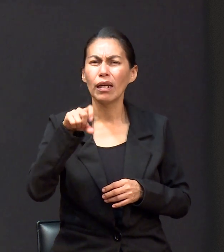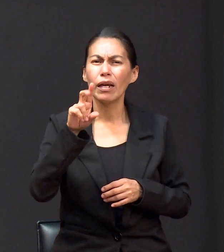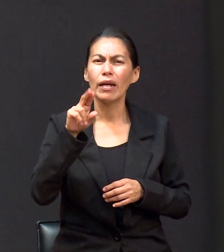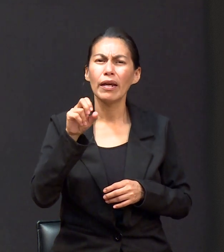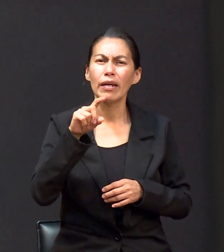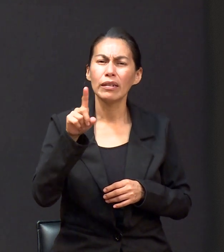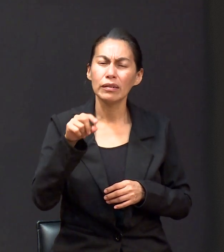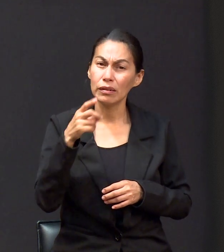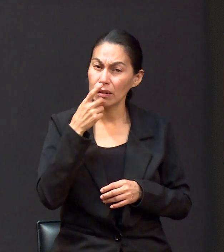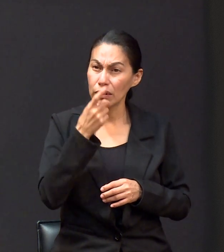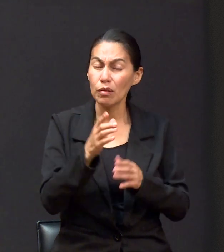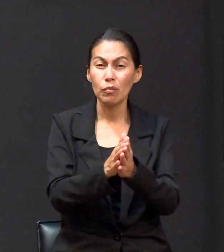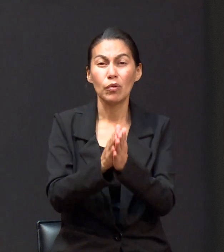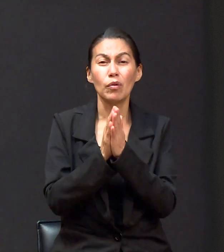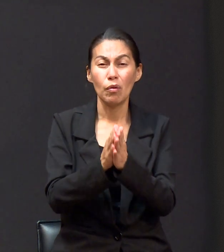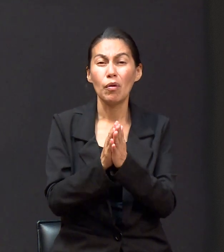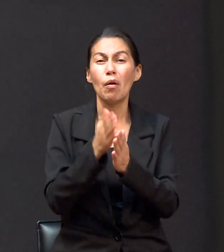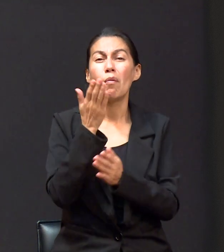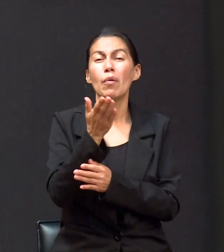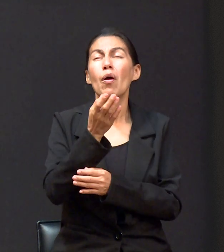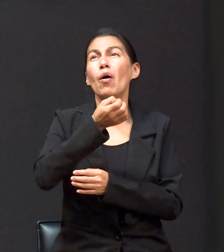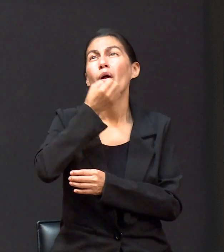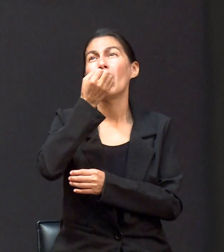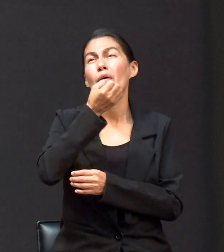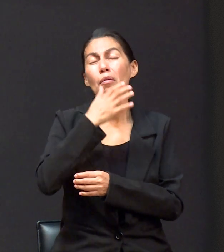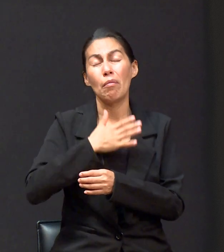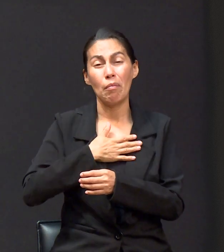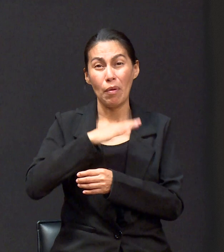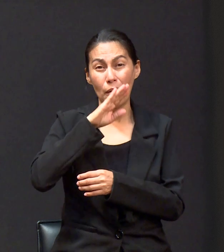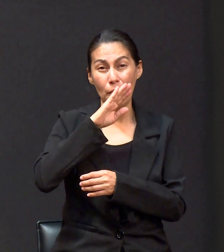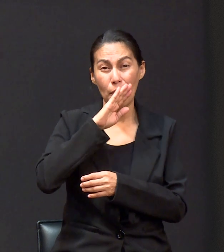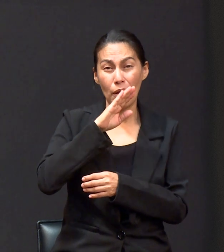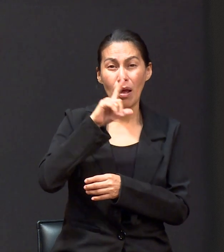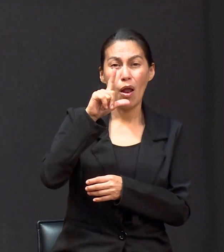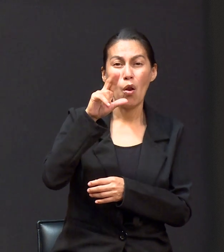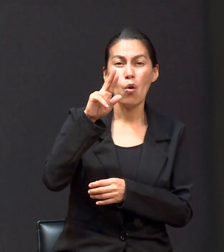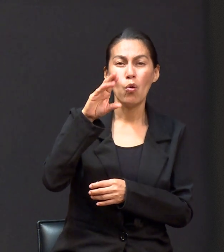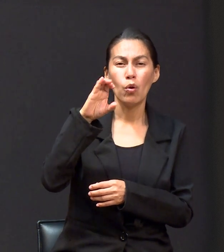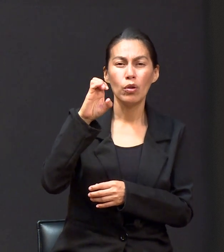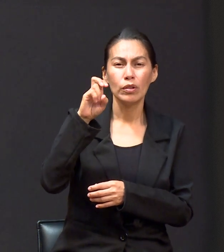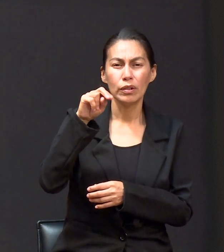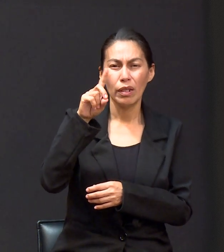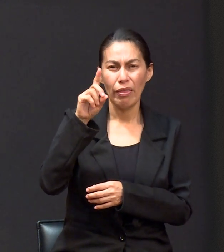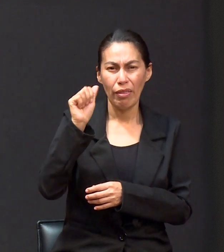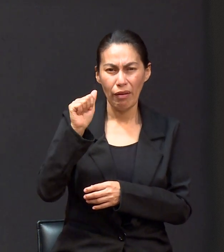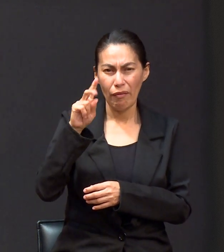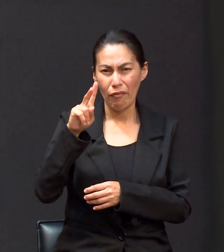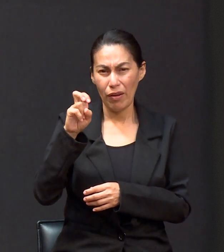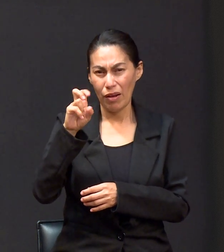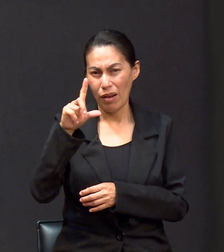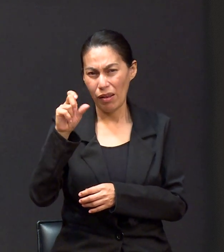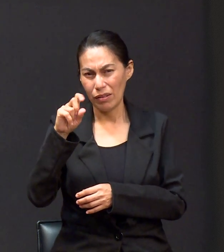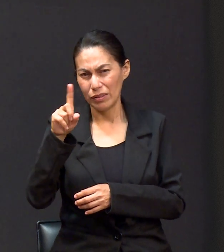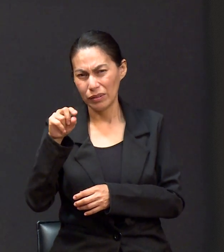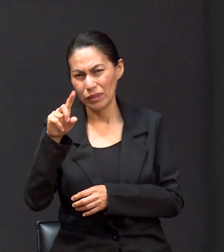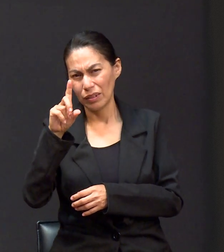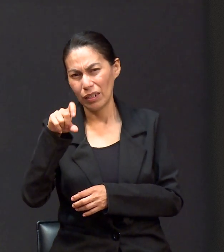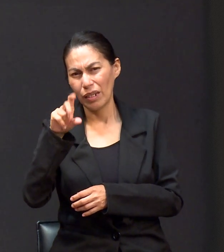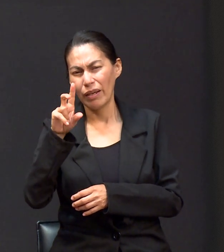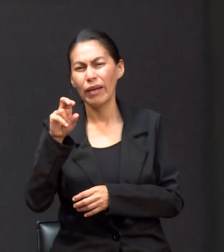Buenas noches. Pido oración por mi mamá Lucinda Velázquez. Vamos a estar orando,